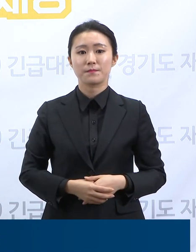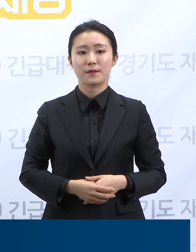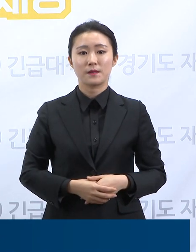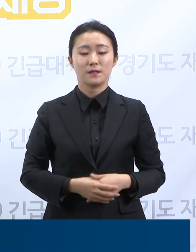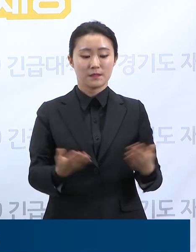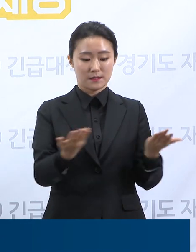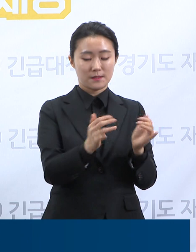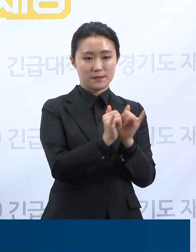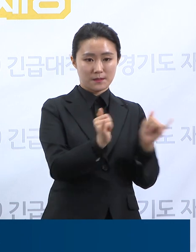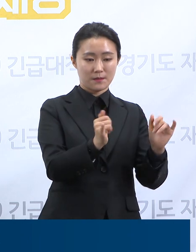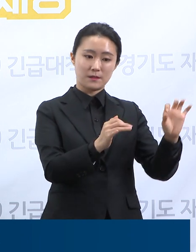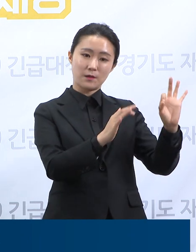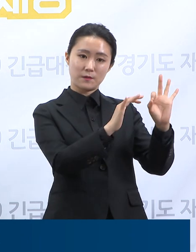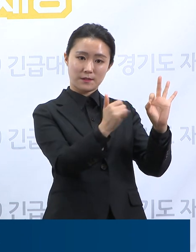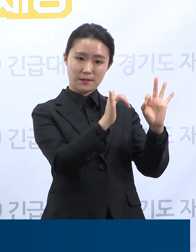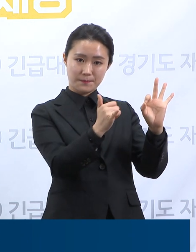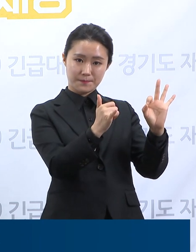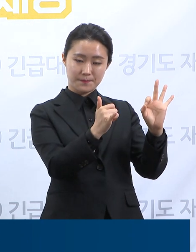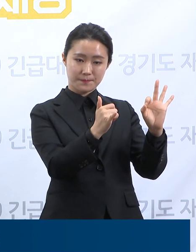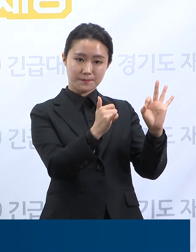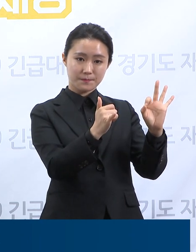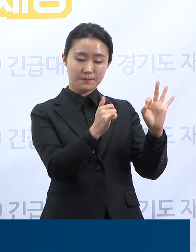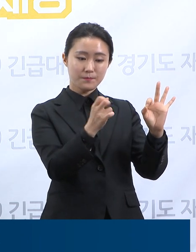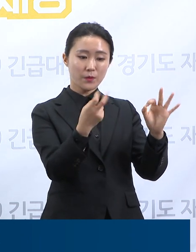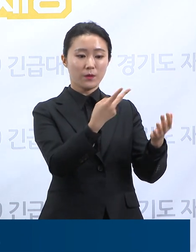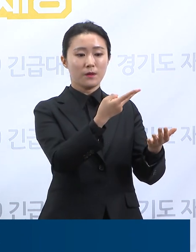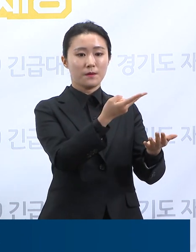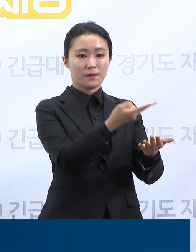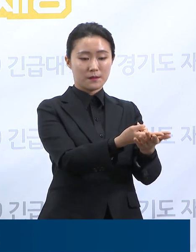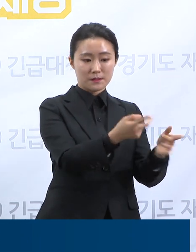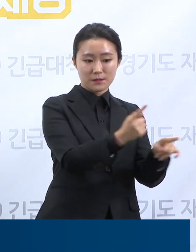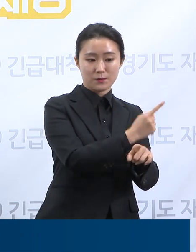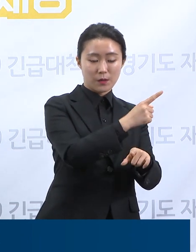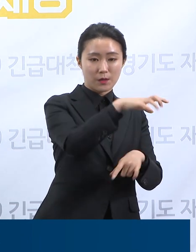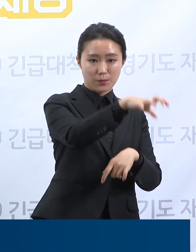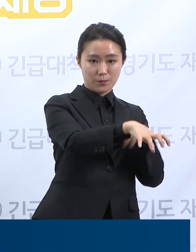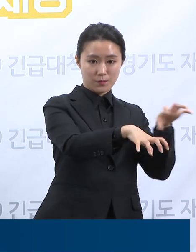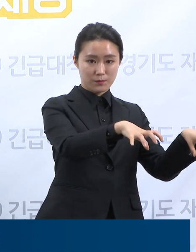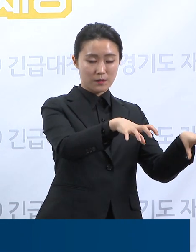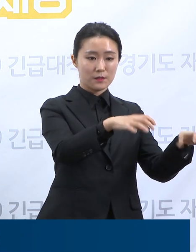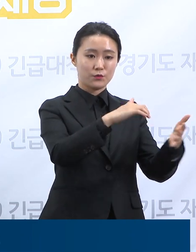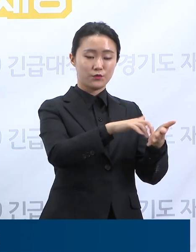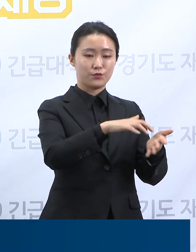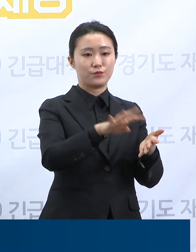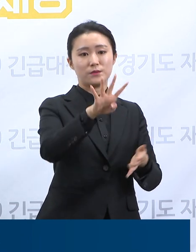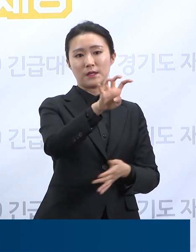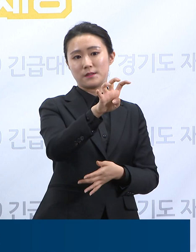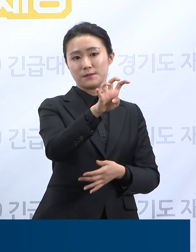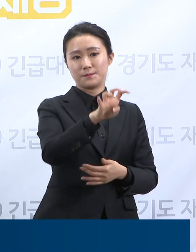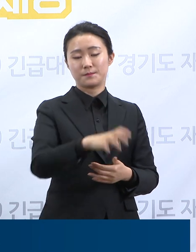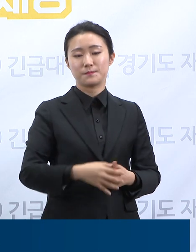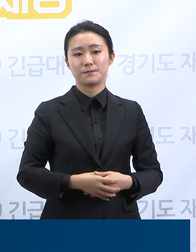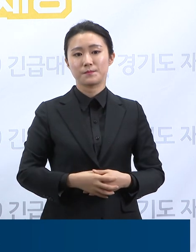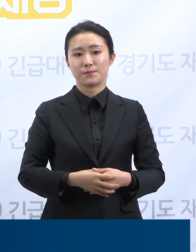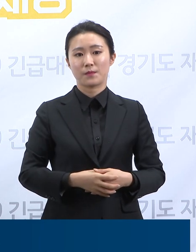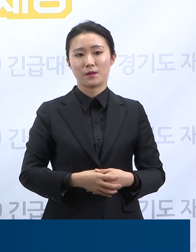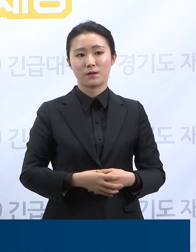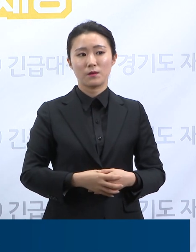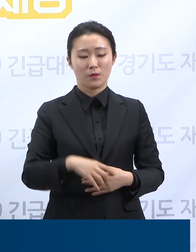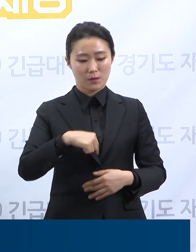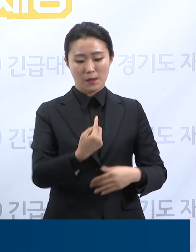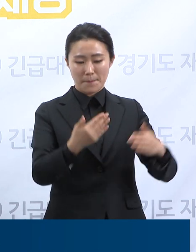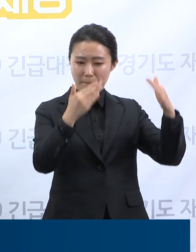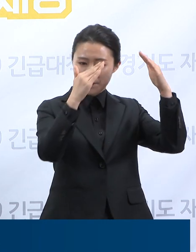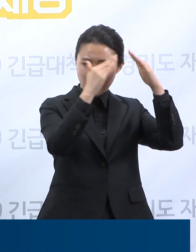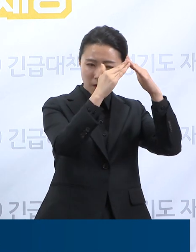시설 관리 인력과 40실의 수용 규모를 가지고 있으며, 격리 통지서를 수령하고도 자가 격리가 어렵거나 격리